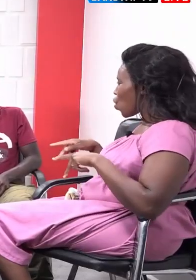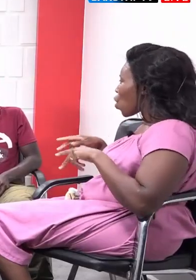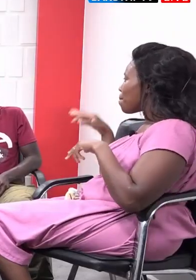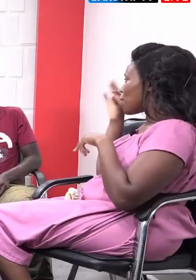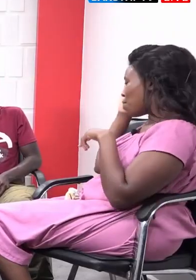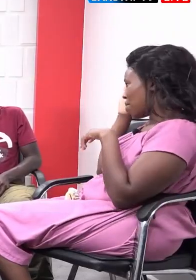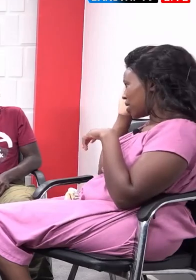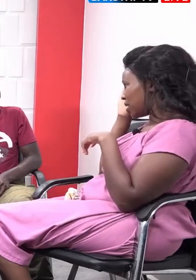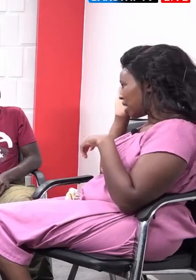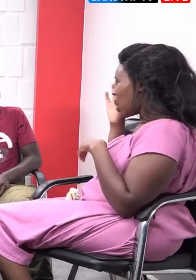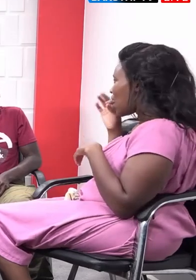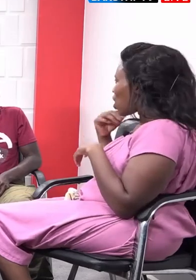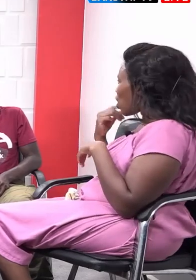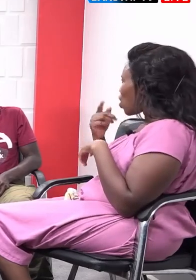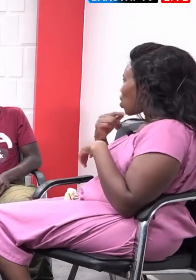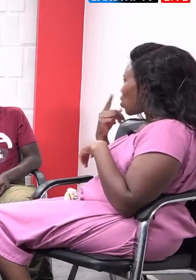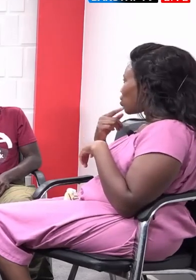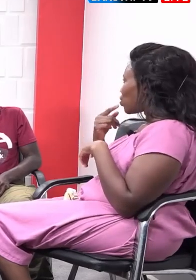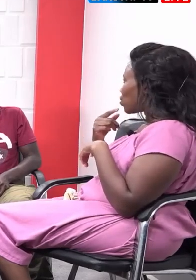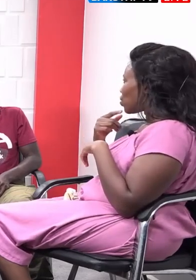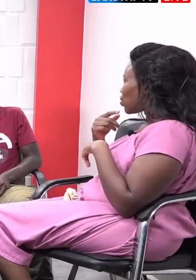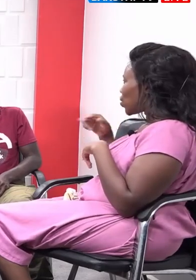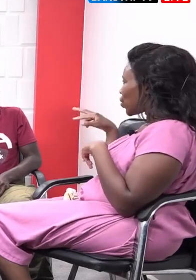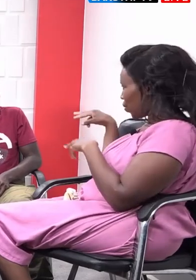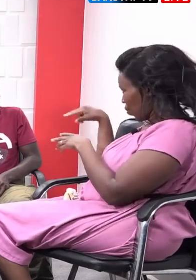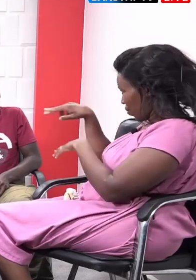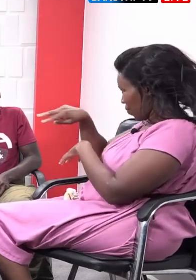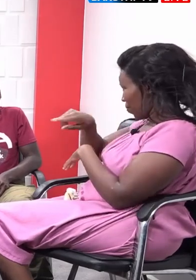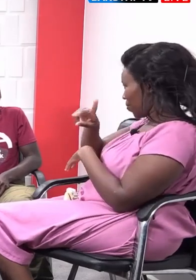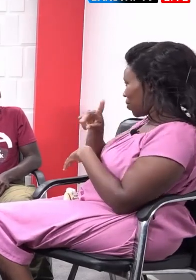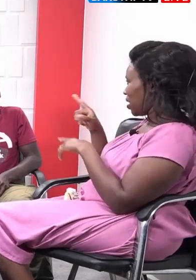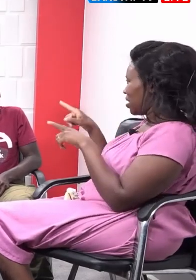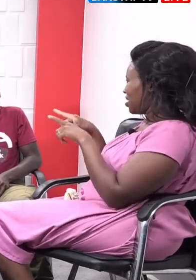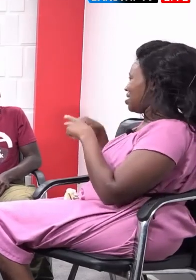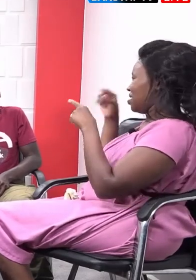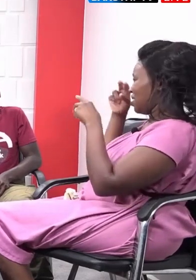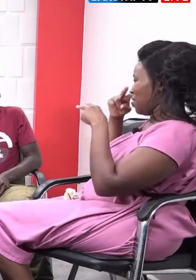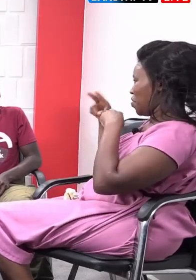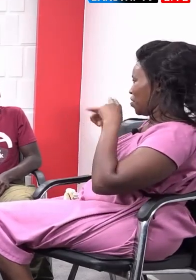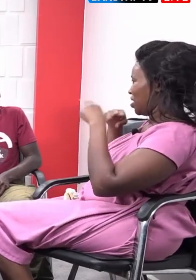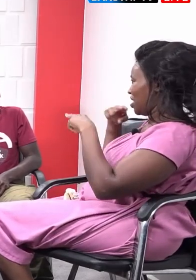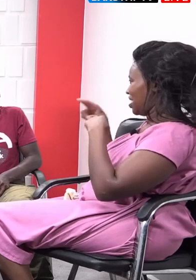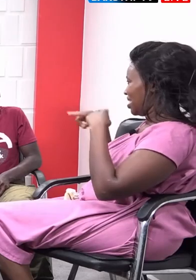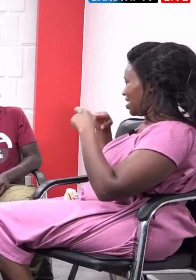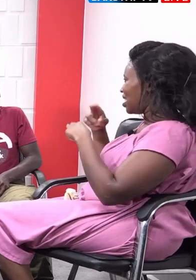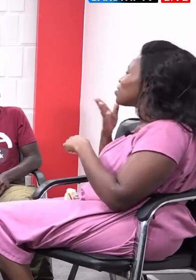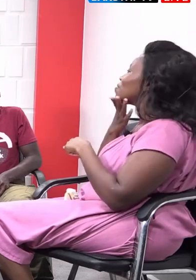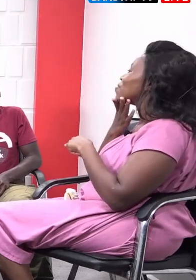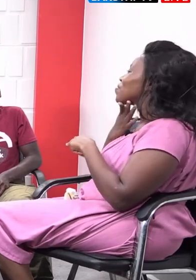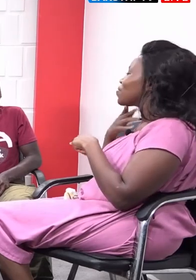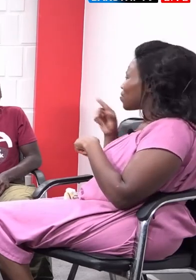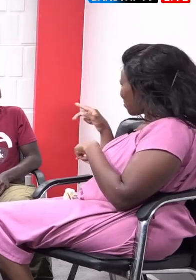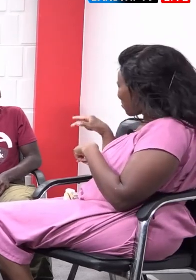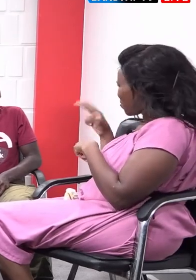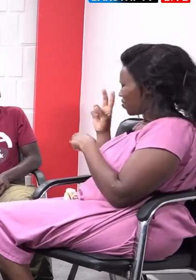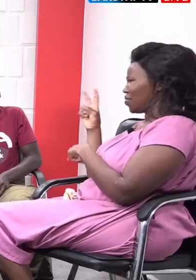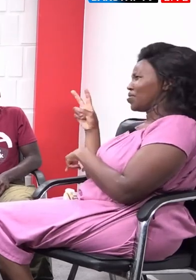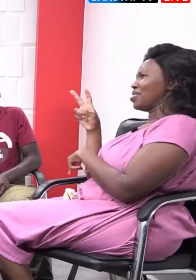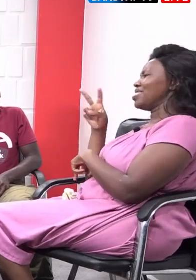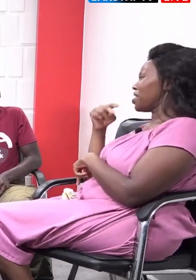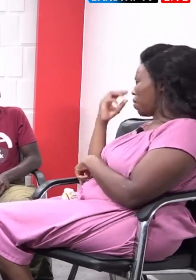Yes, they are just different from us. Si ni kweli? Ni vile unakutanga mtu mwingine sikio yake hasikii vizuri.